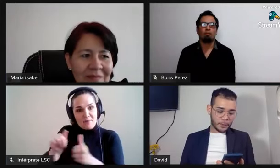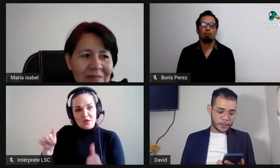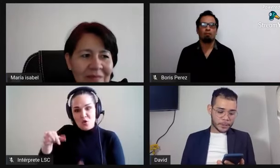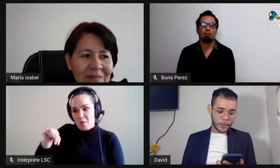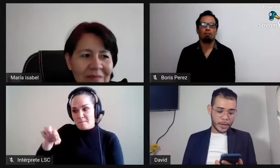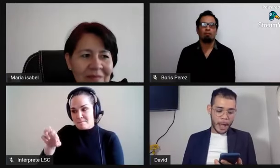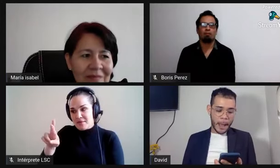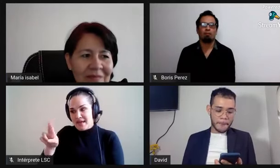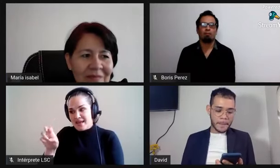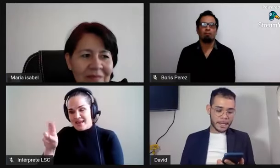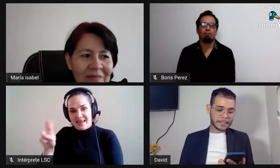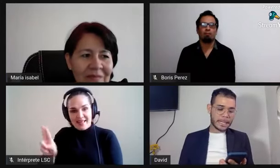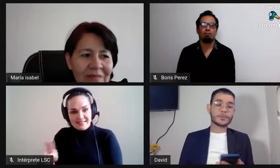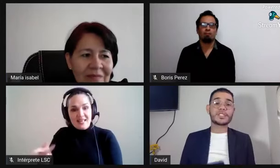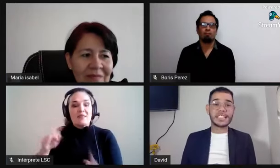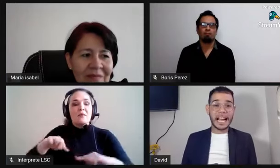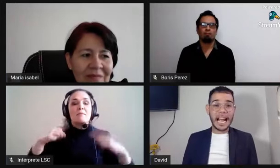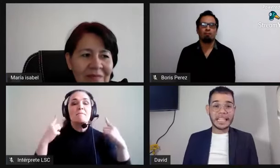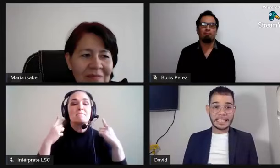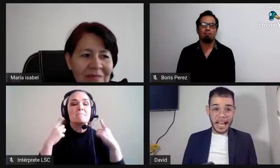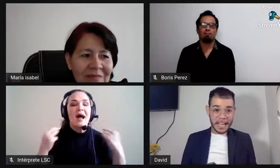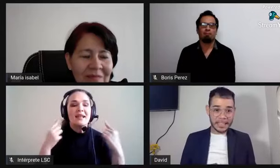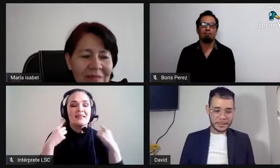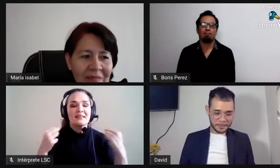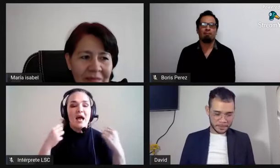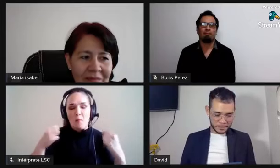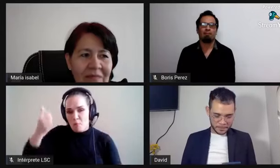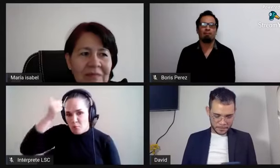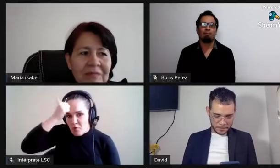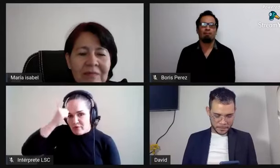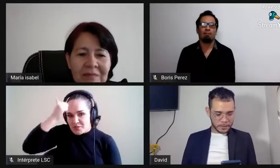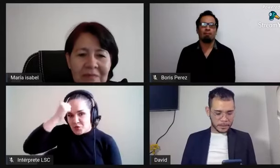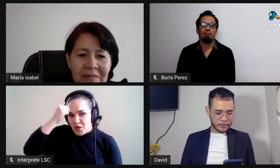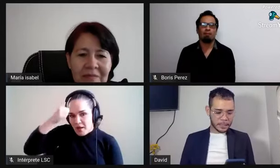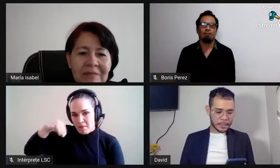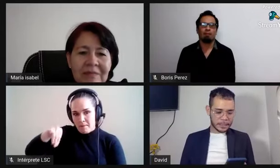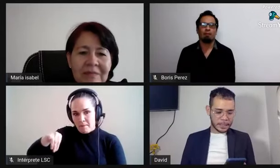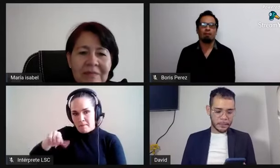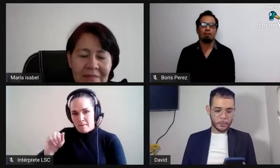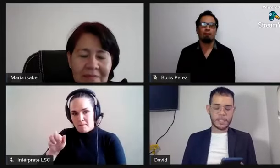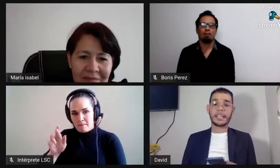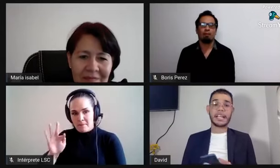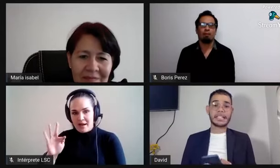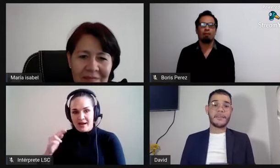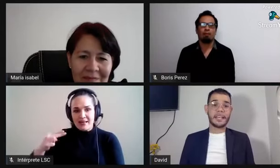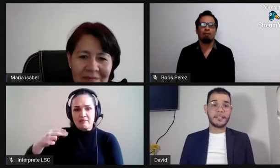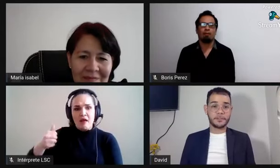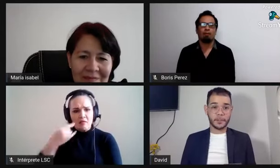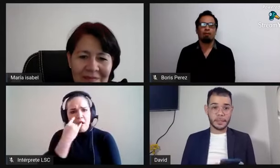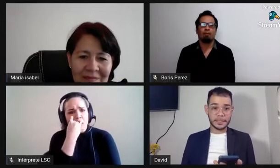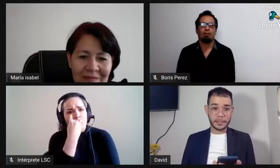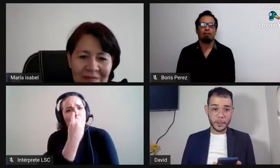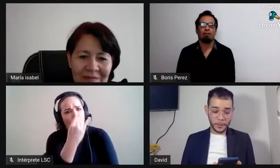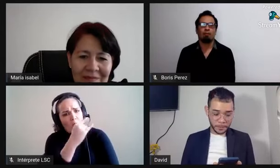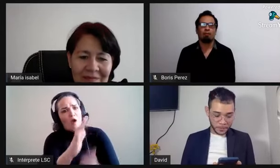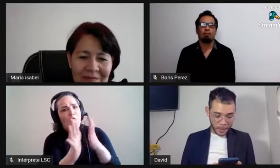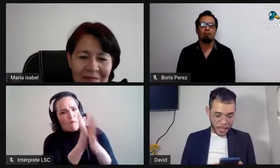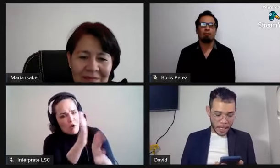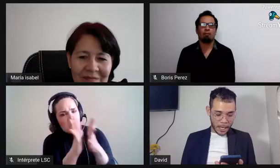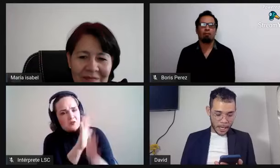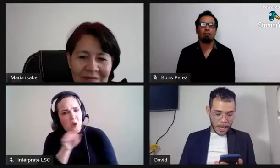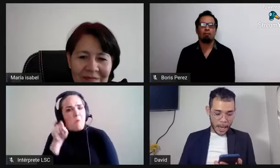También la profesora Marta Lucía Gaitán, también dice que muy interesante la